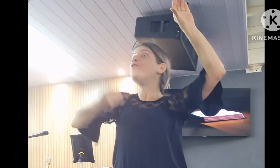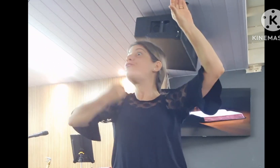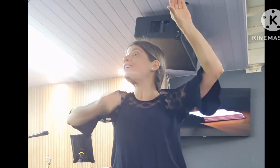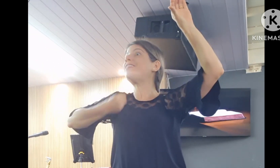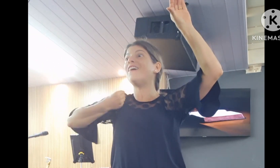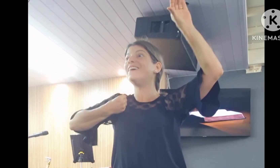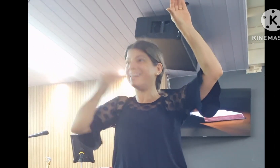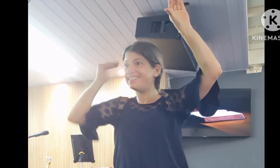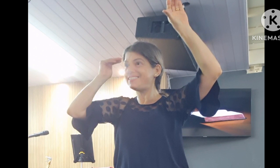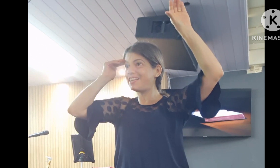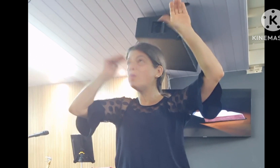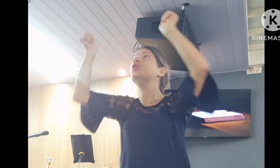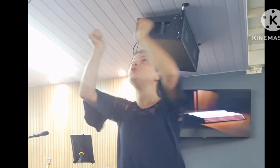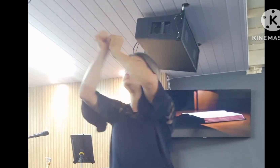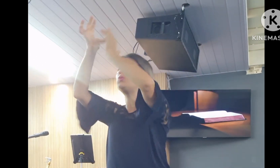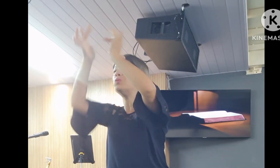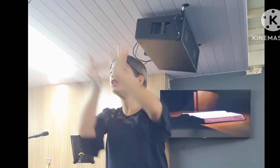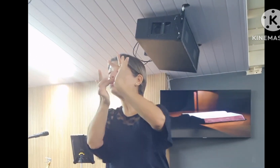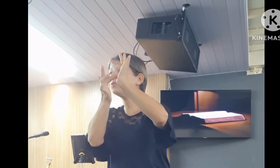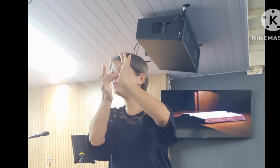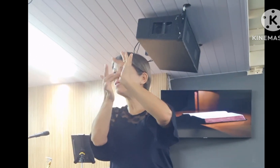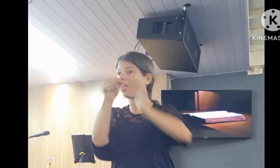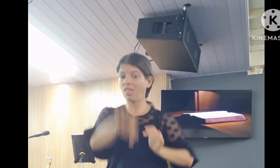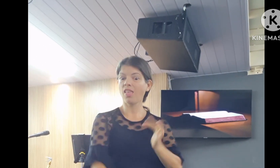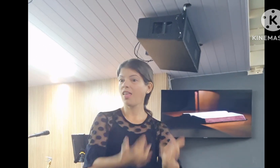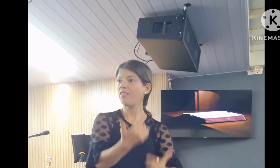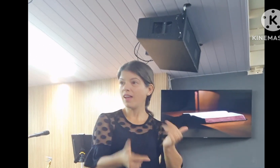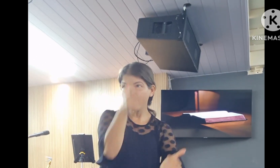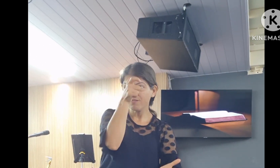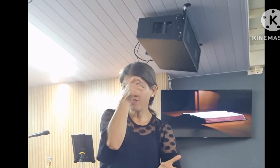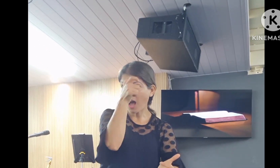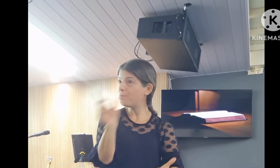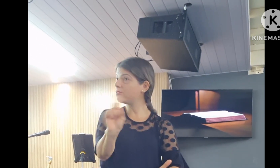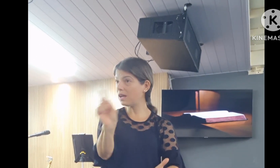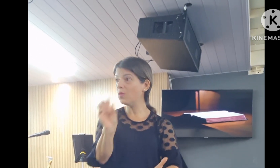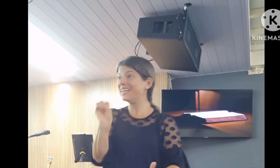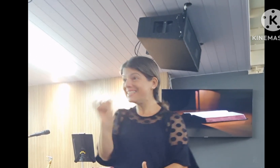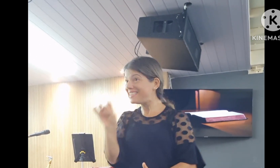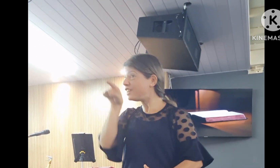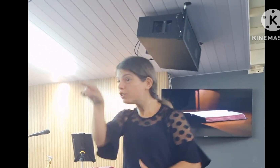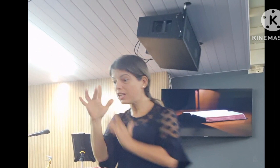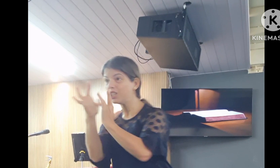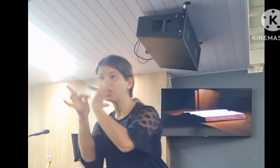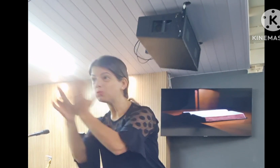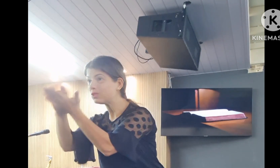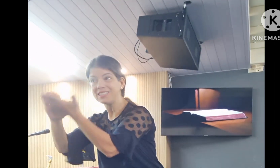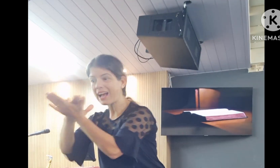você recebeu imediatamente a vida eterna. Você já está vivendo a vida eterna de